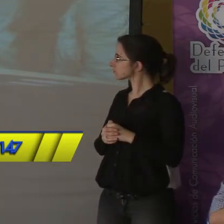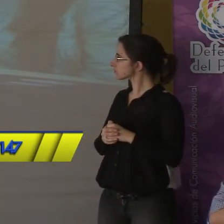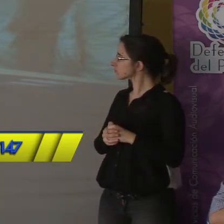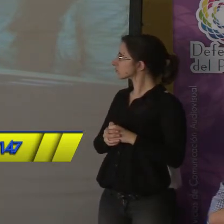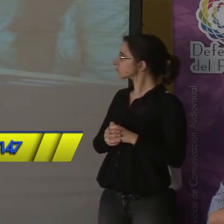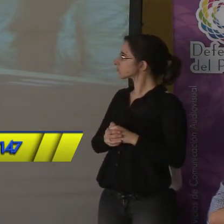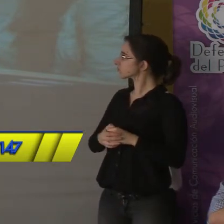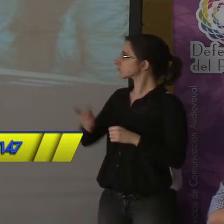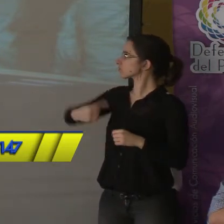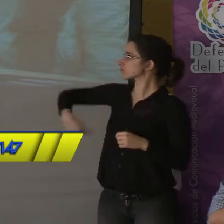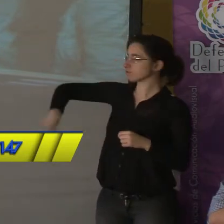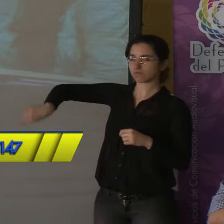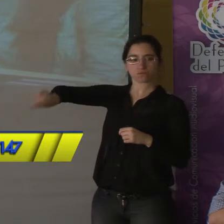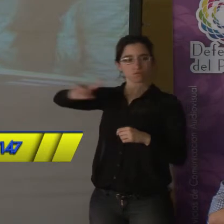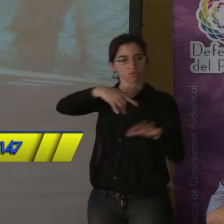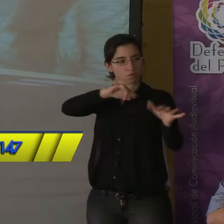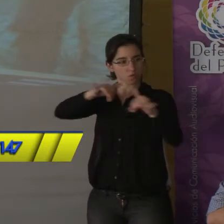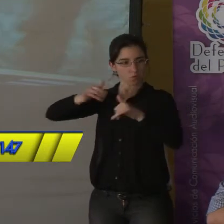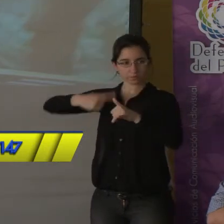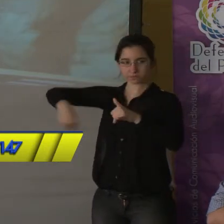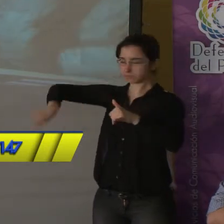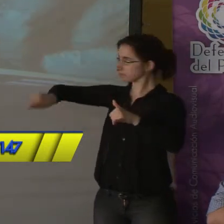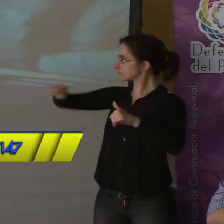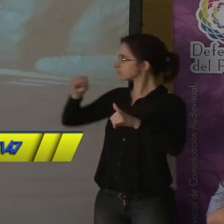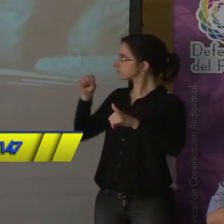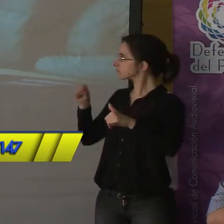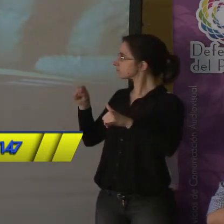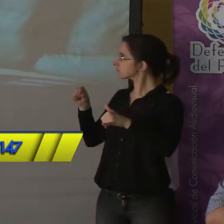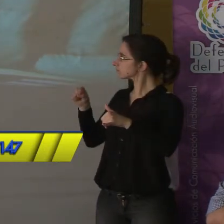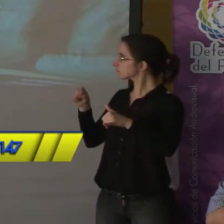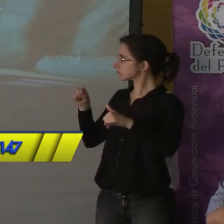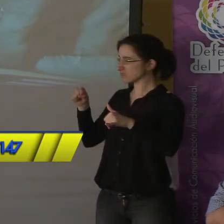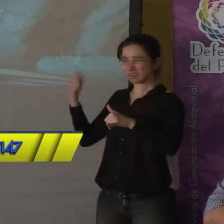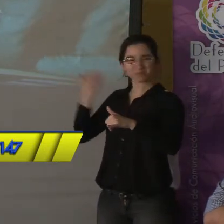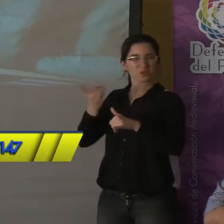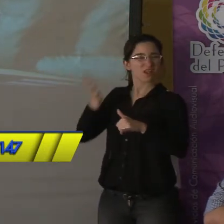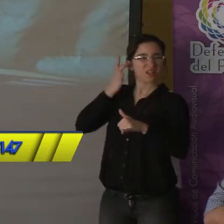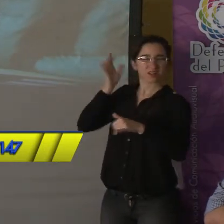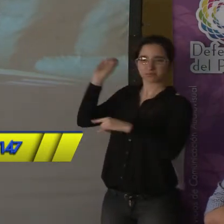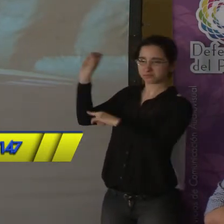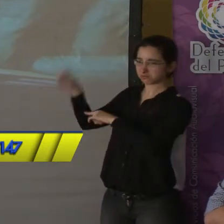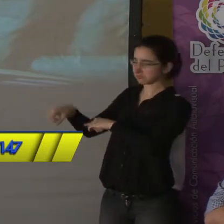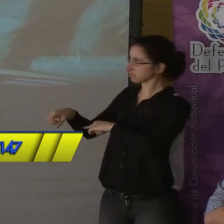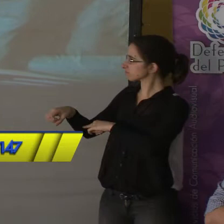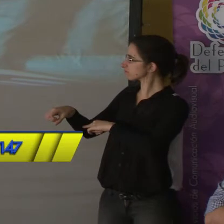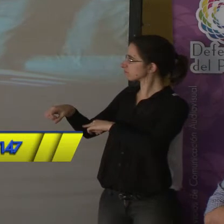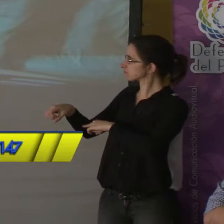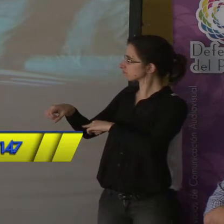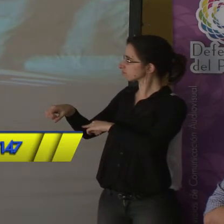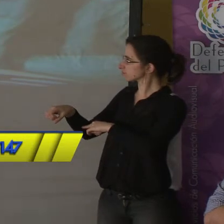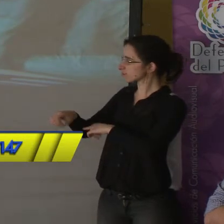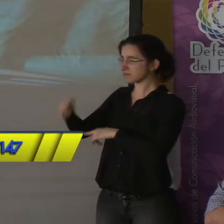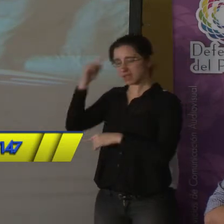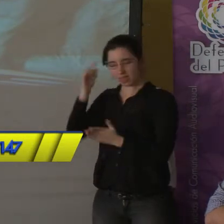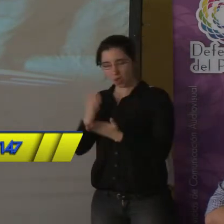tenemos los adolescentes, por ahí no somos escuchados porque las personas piensan que no